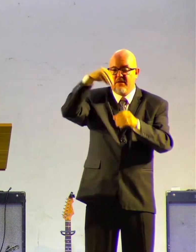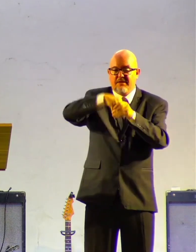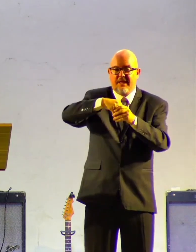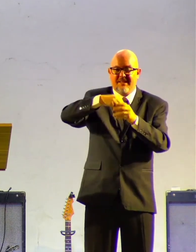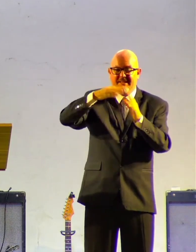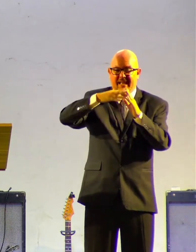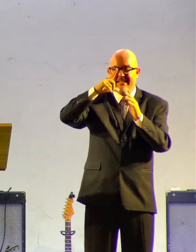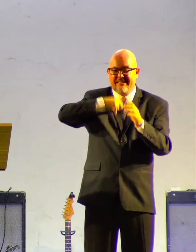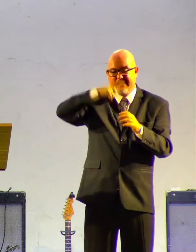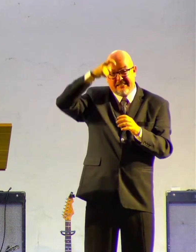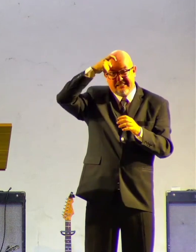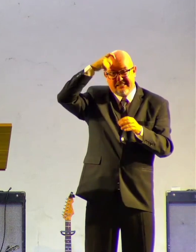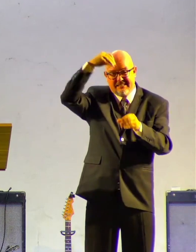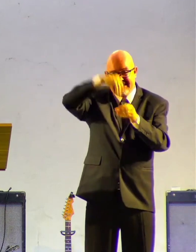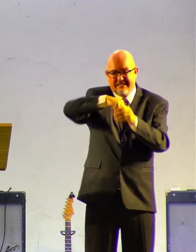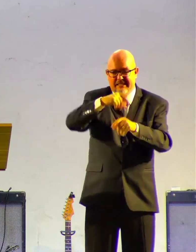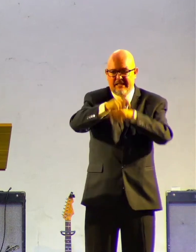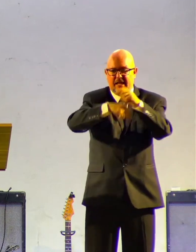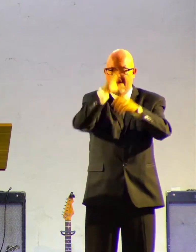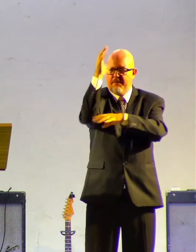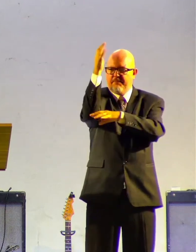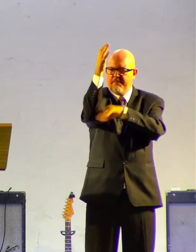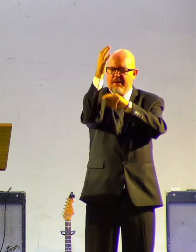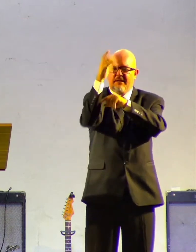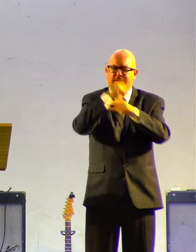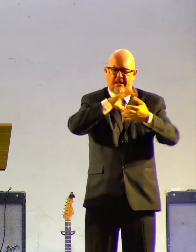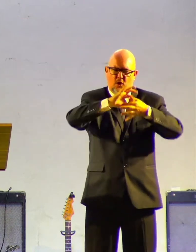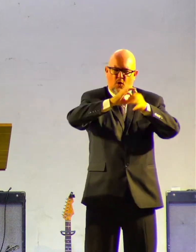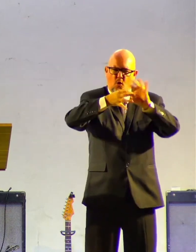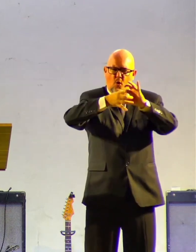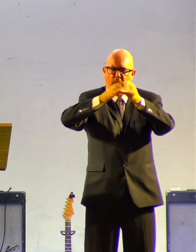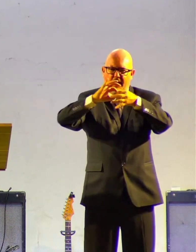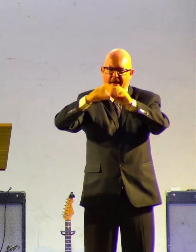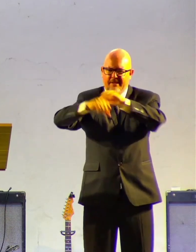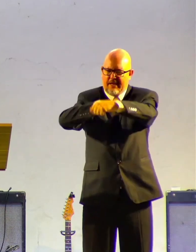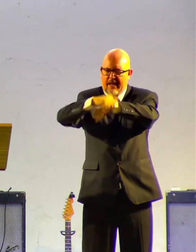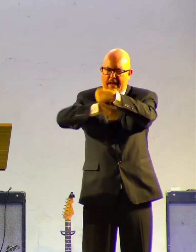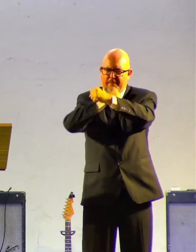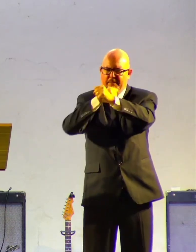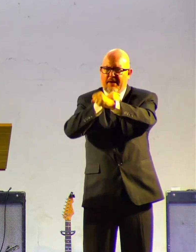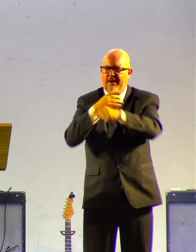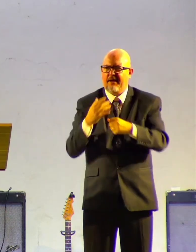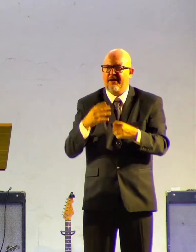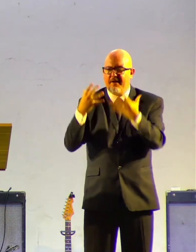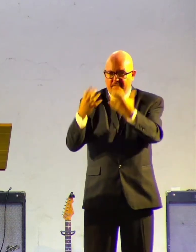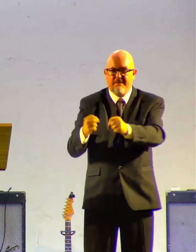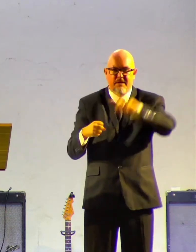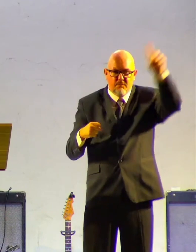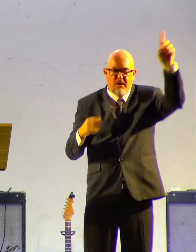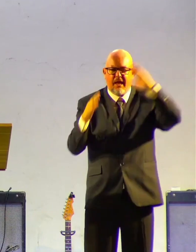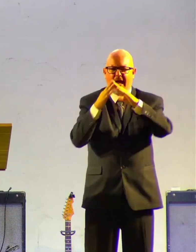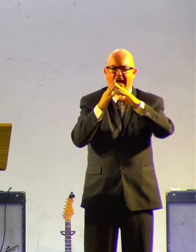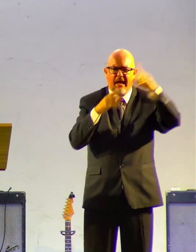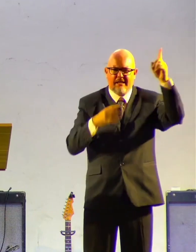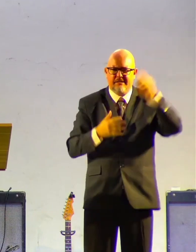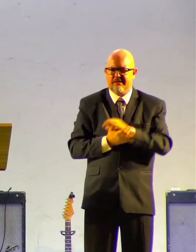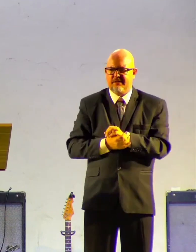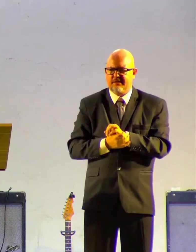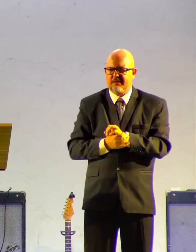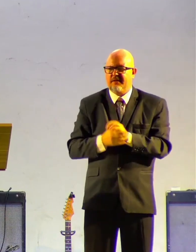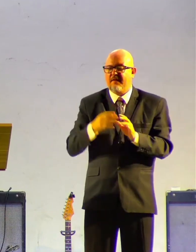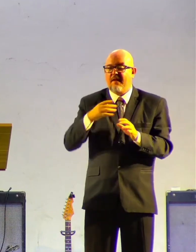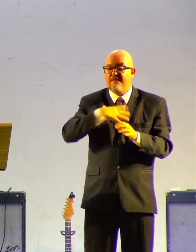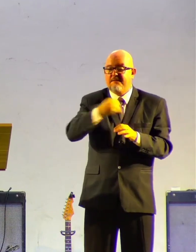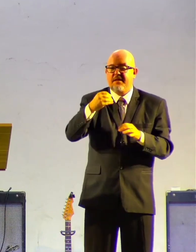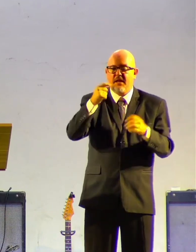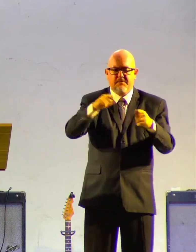endemoniada, amarrada num tronco, com correntes. Vamos lá então na minha casa, para minha filha